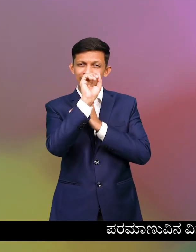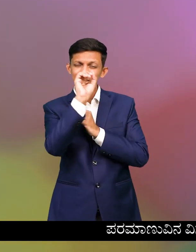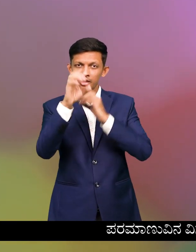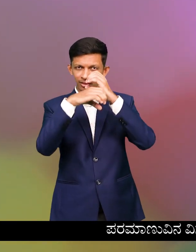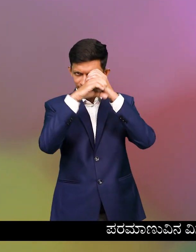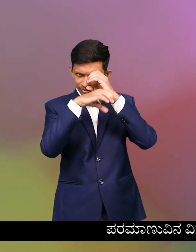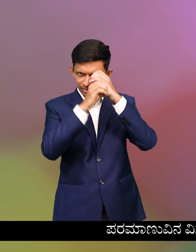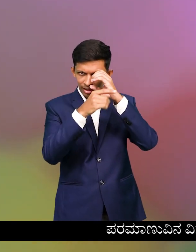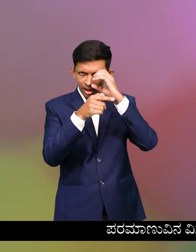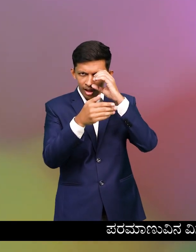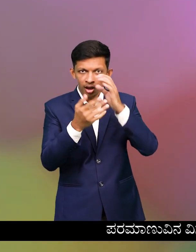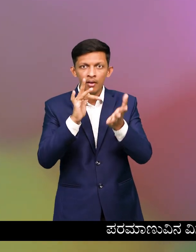ತೋರಿಸುವ ಸಾಮರ್ಥ್ಯವನ್ನು ಹೊಂದಿದೆ.